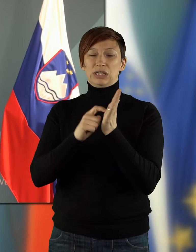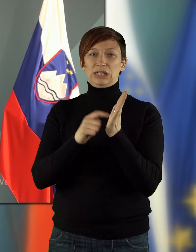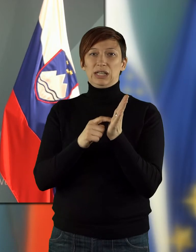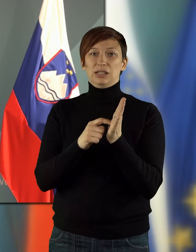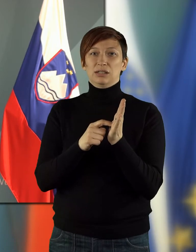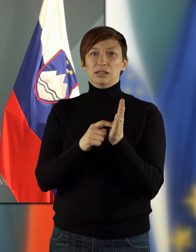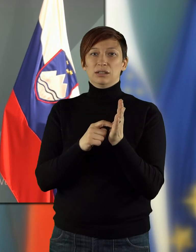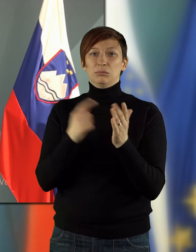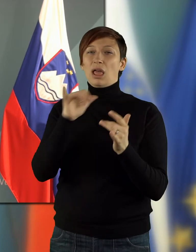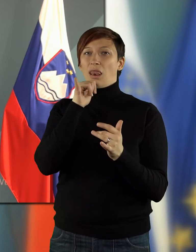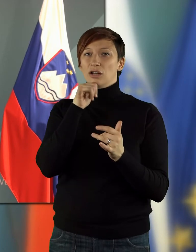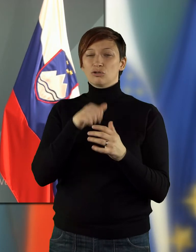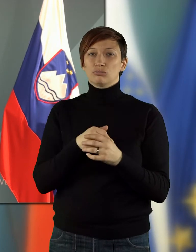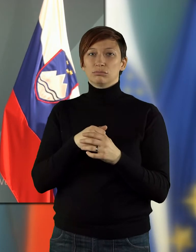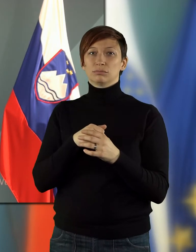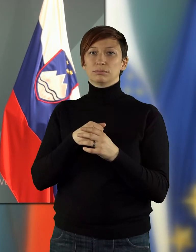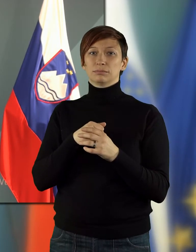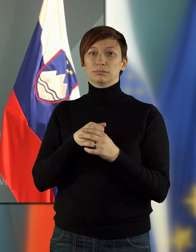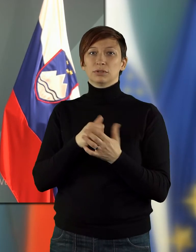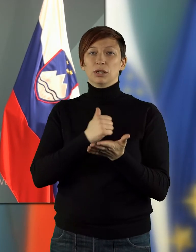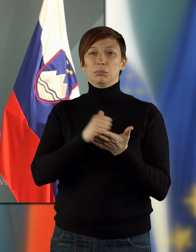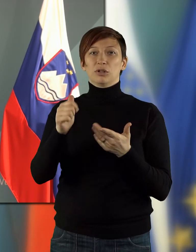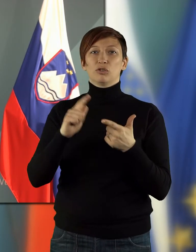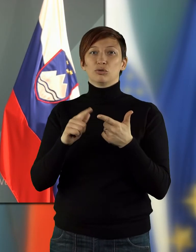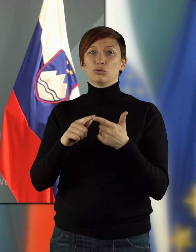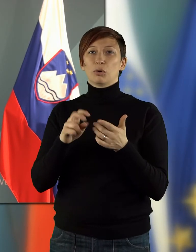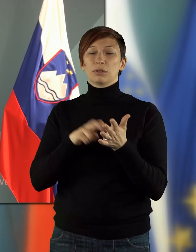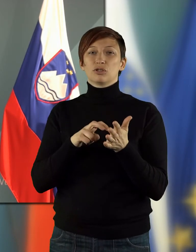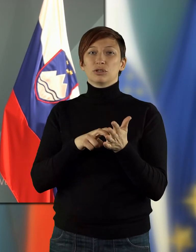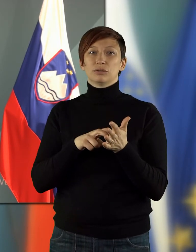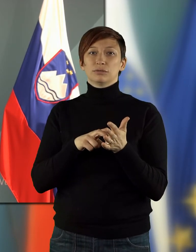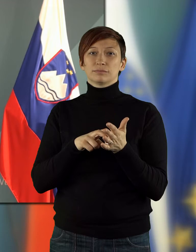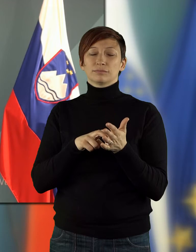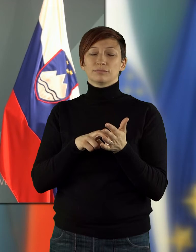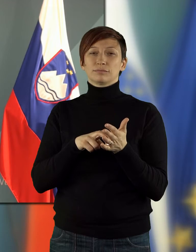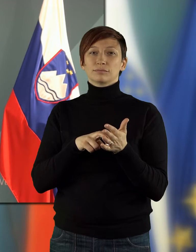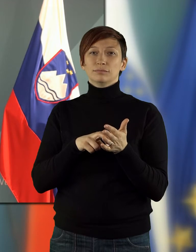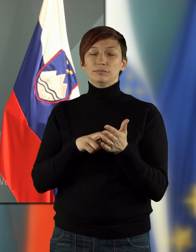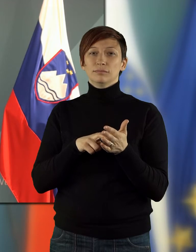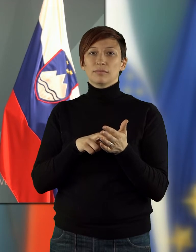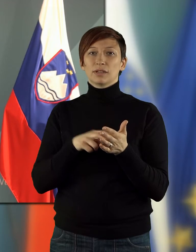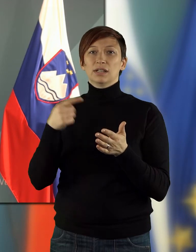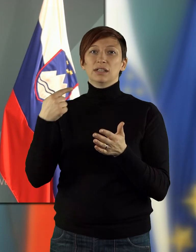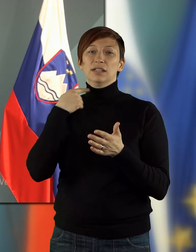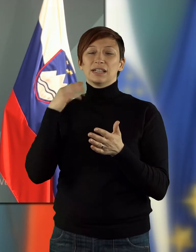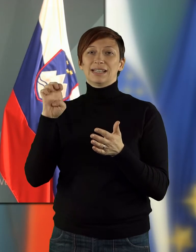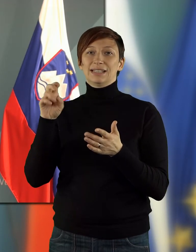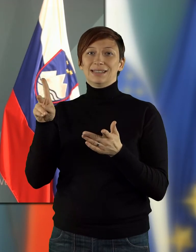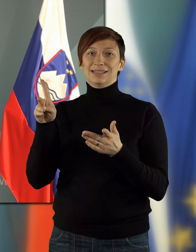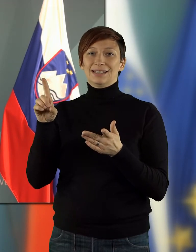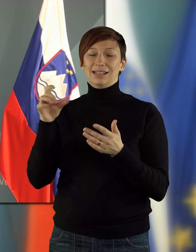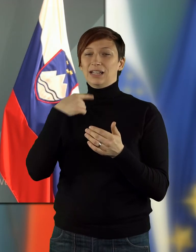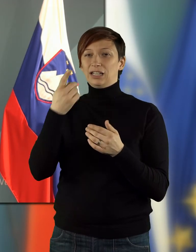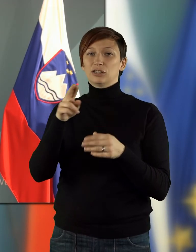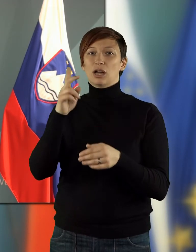skladu z kriteriji, bila pač laž. To prvo, drugo pa v bistvu še, zdaj GDR